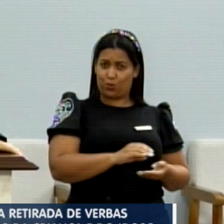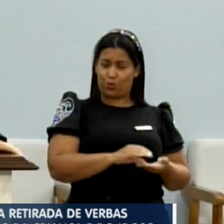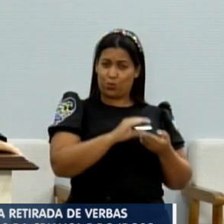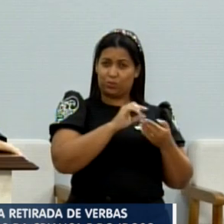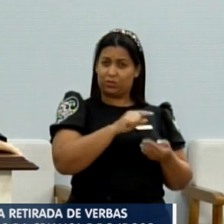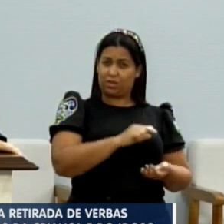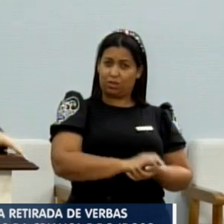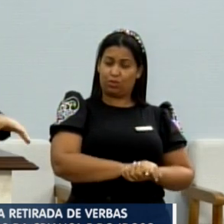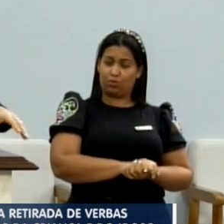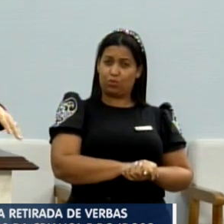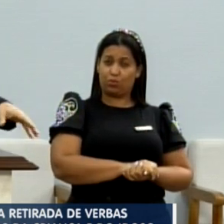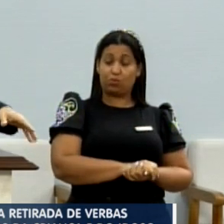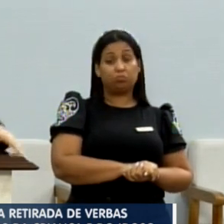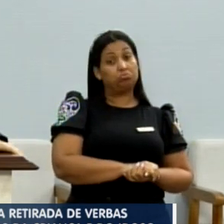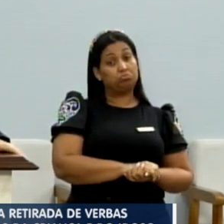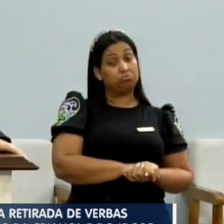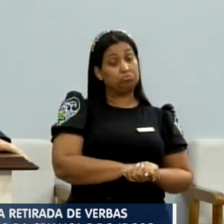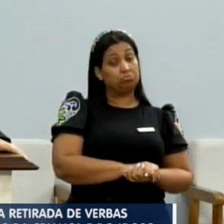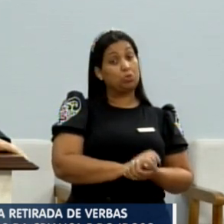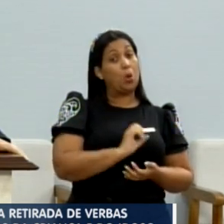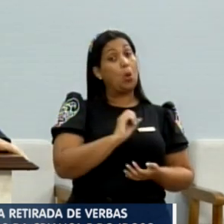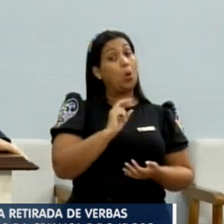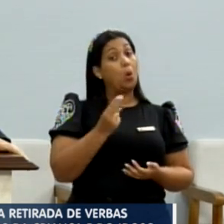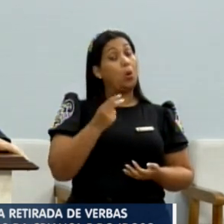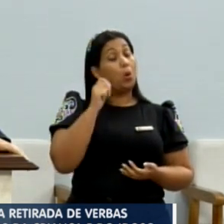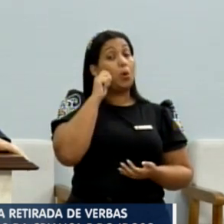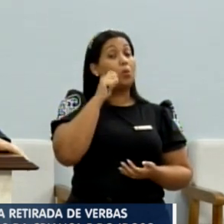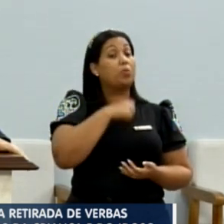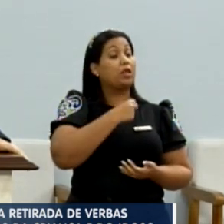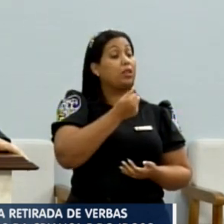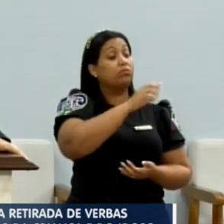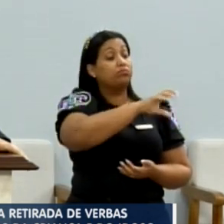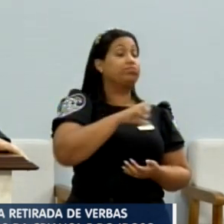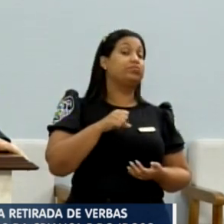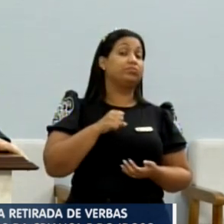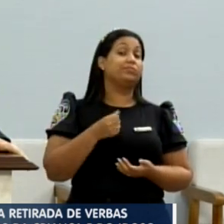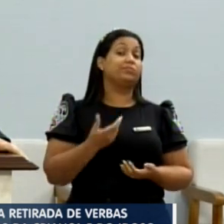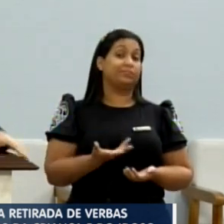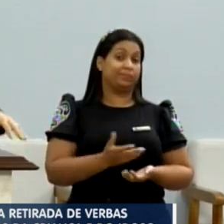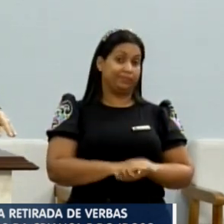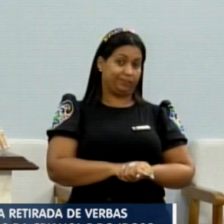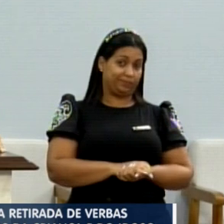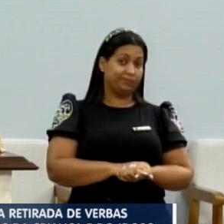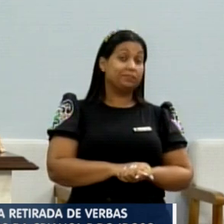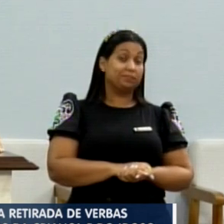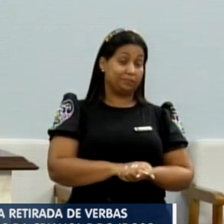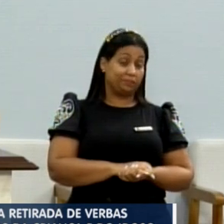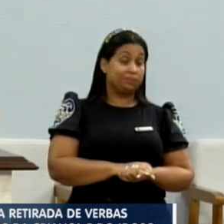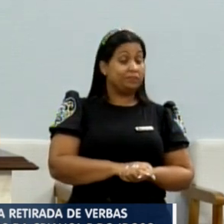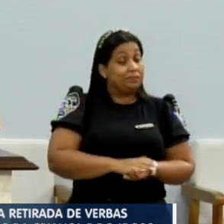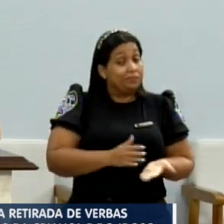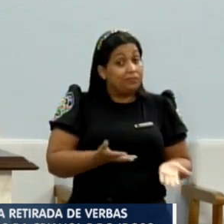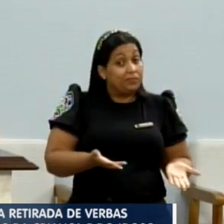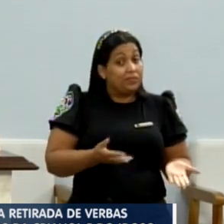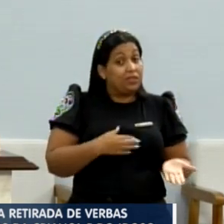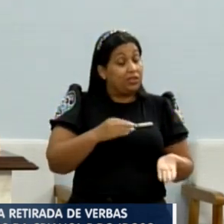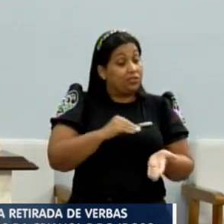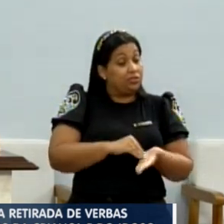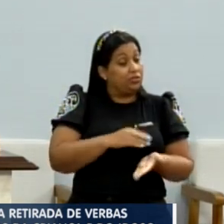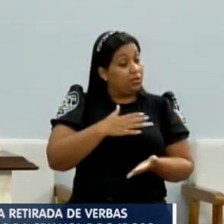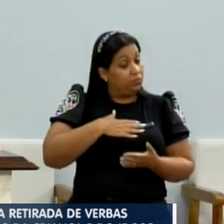conselho ou será que o município vai pegar então fica aqui registrado o meu